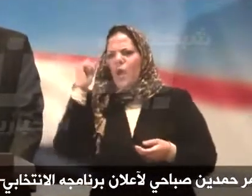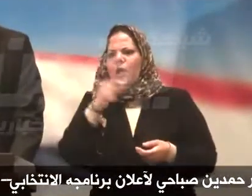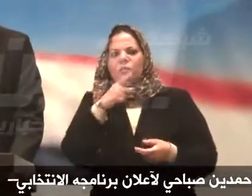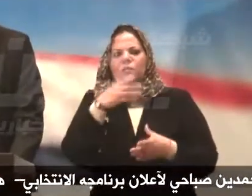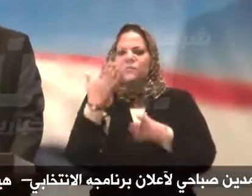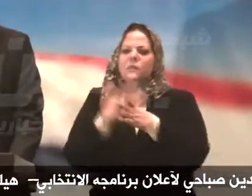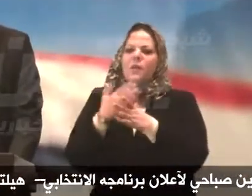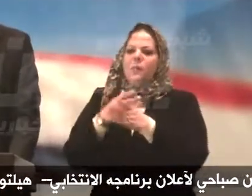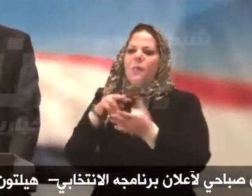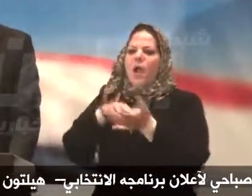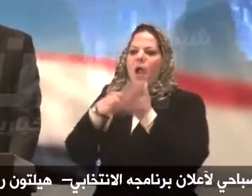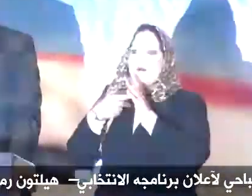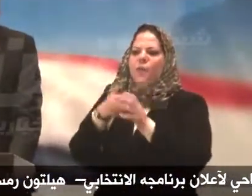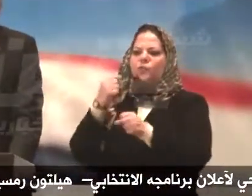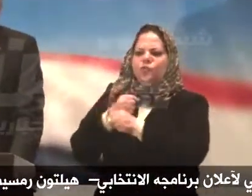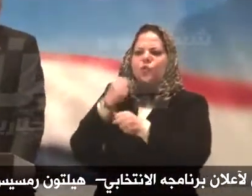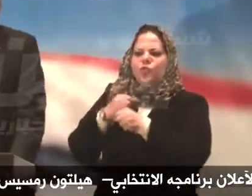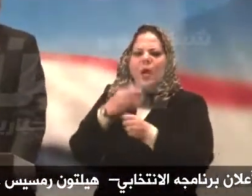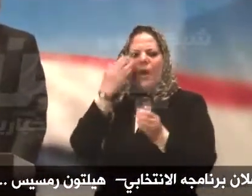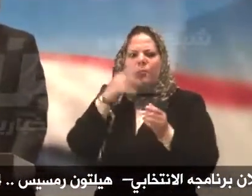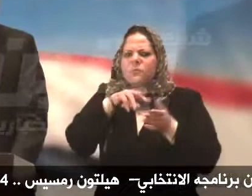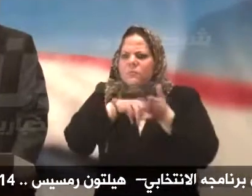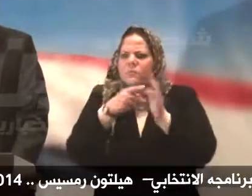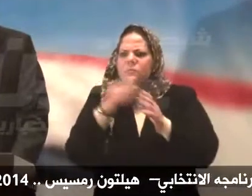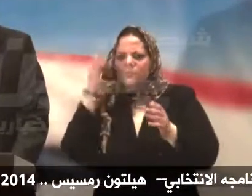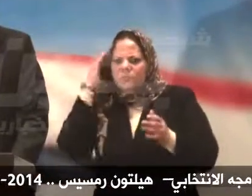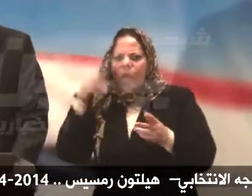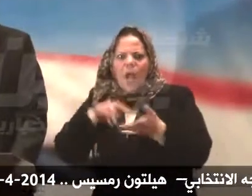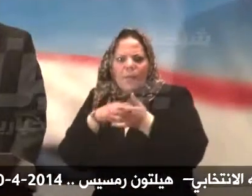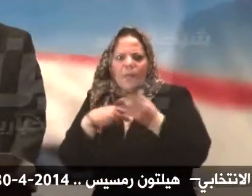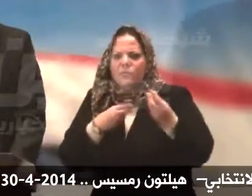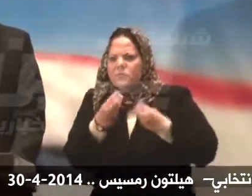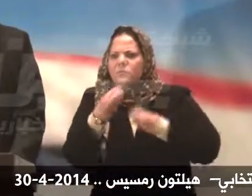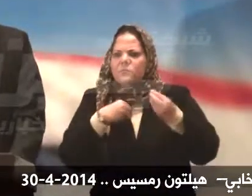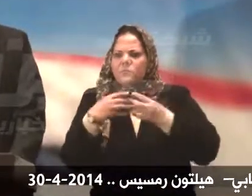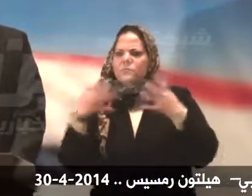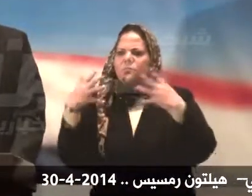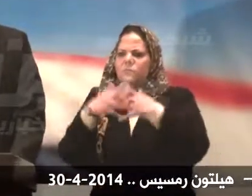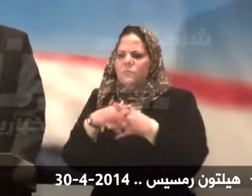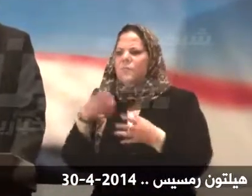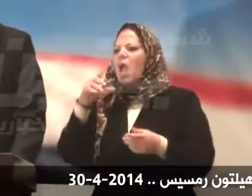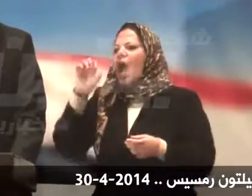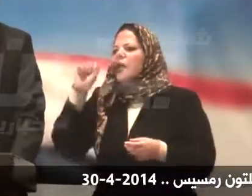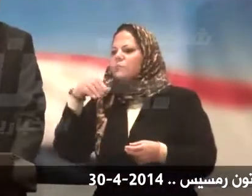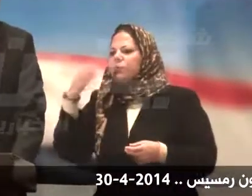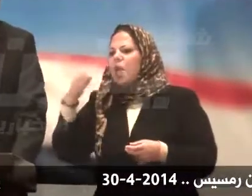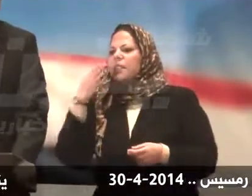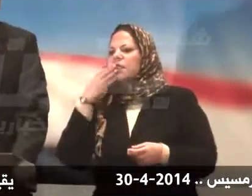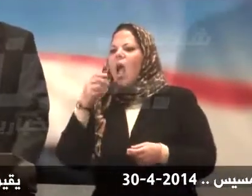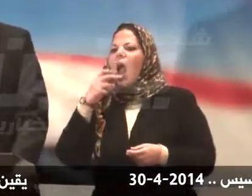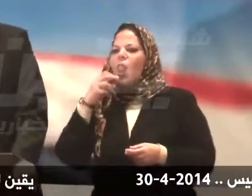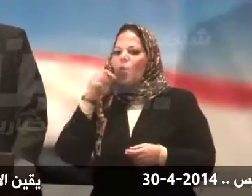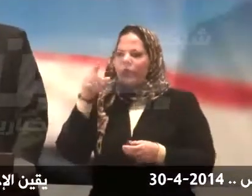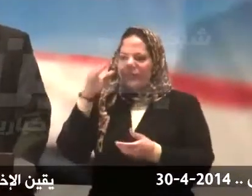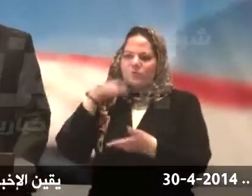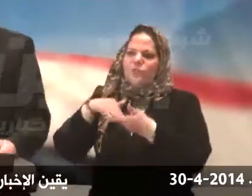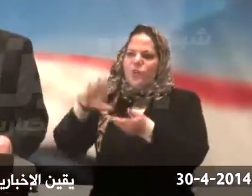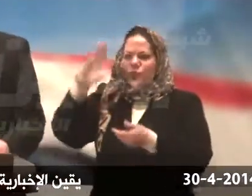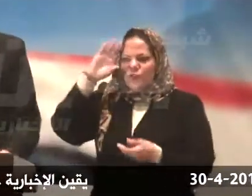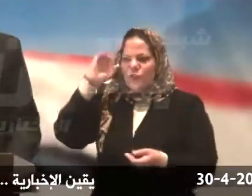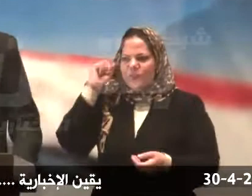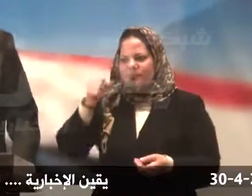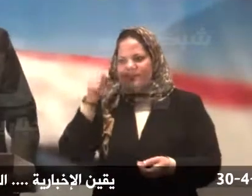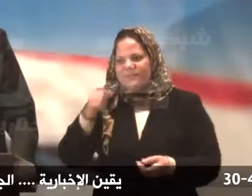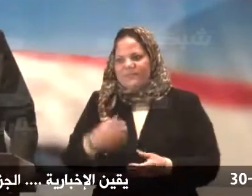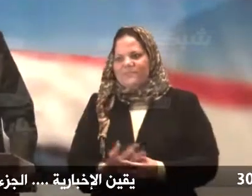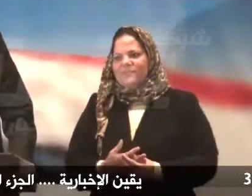وشبابه وما أعطانا من طاقة في هذه المعركة. حزب التحالف الشعبي الاشتراكي، بحيي الأستاذ طلعت،